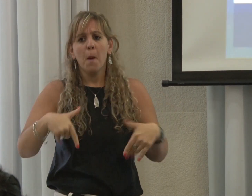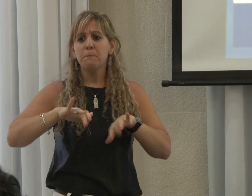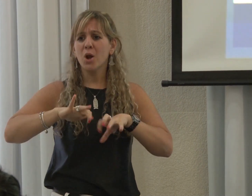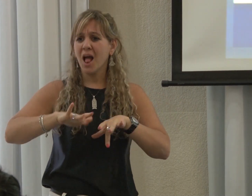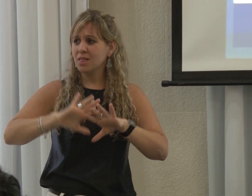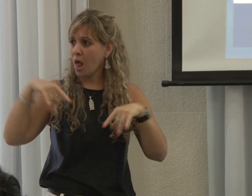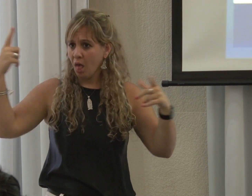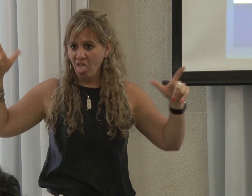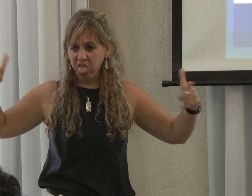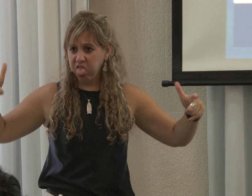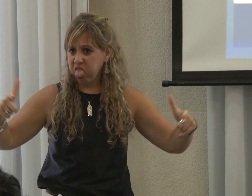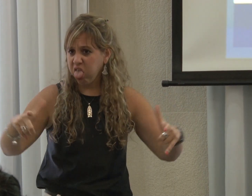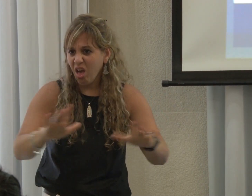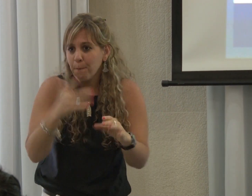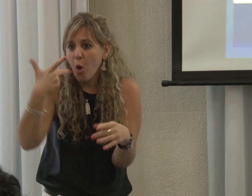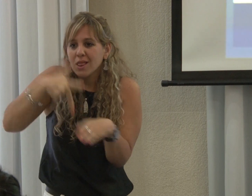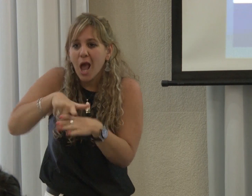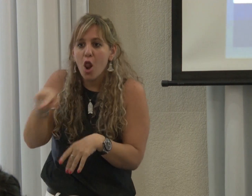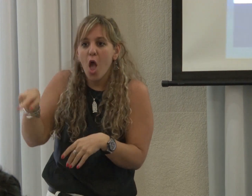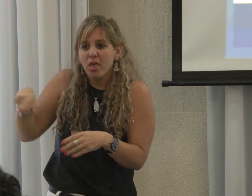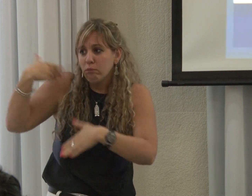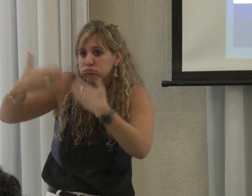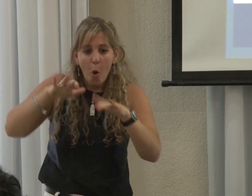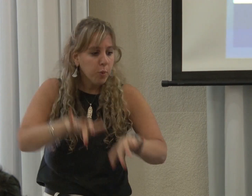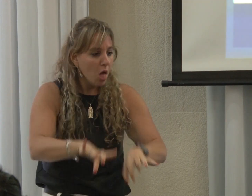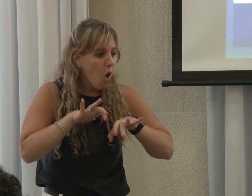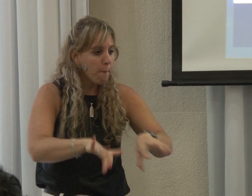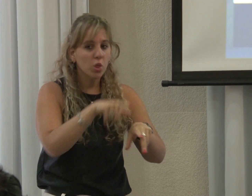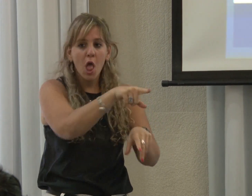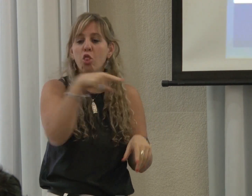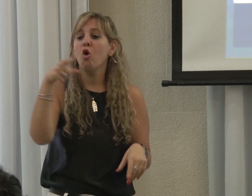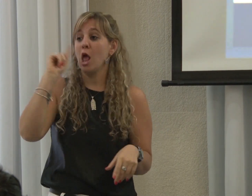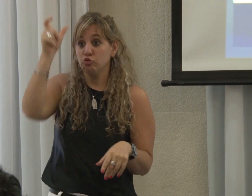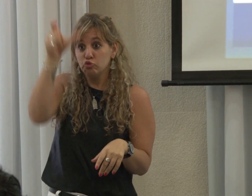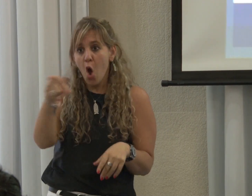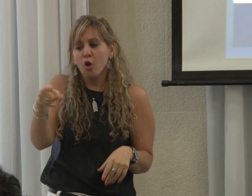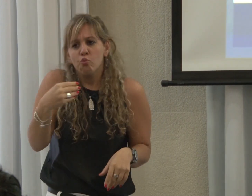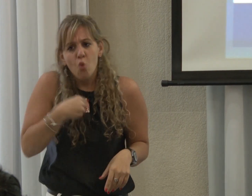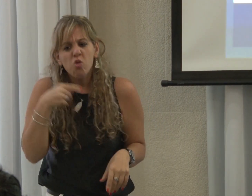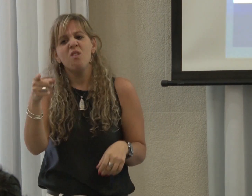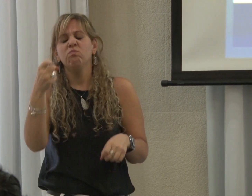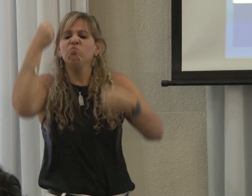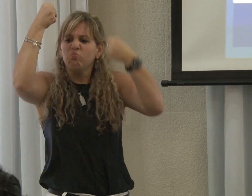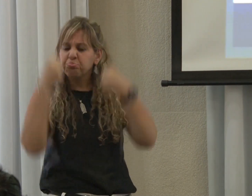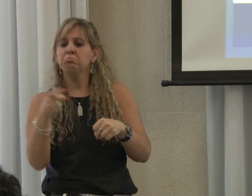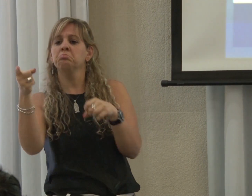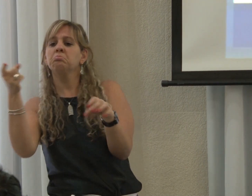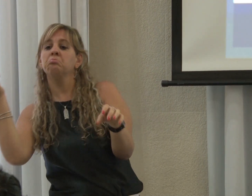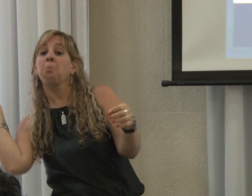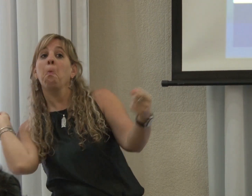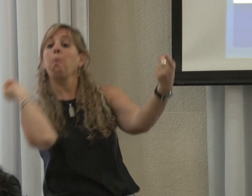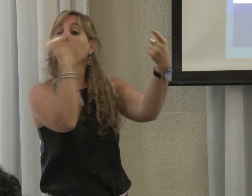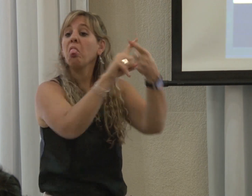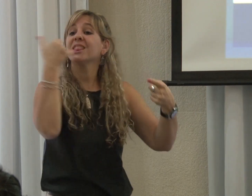sorda y pensaron cómo hacer este servicio, pero a través de la computadora. Entonces,